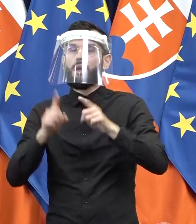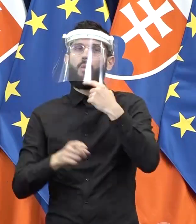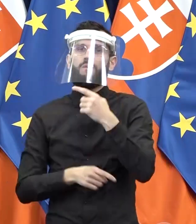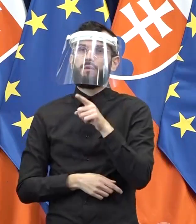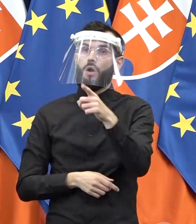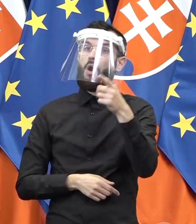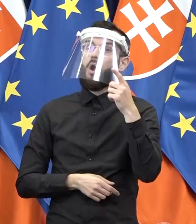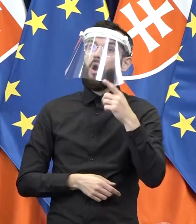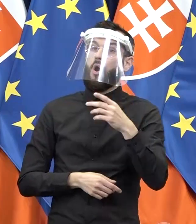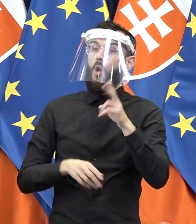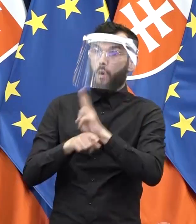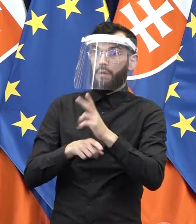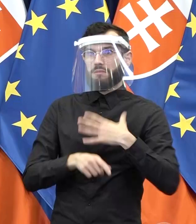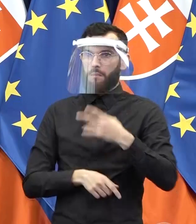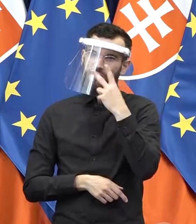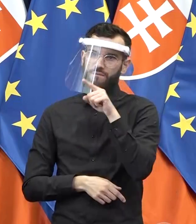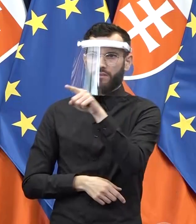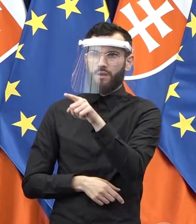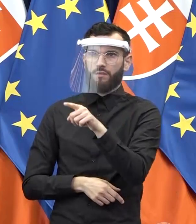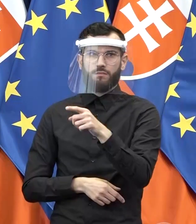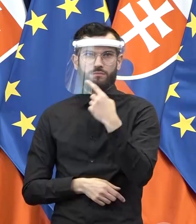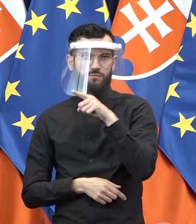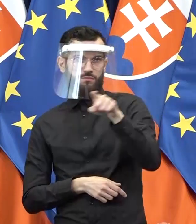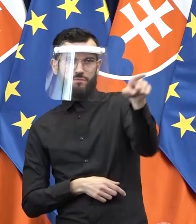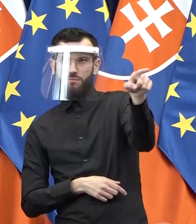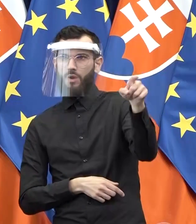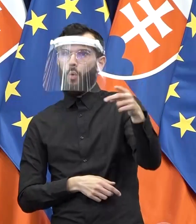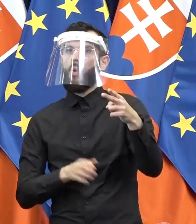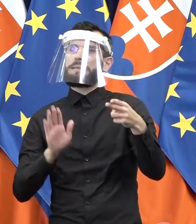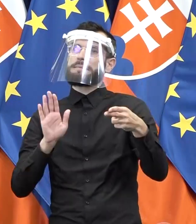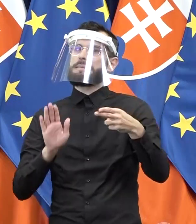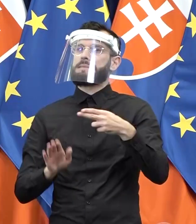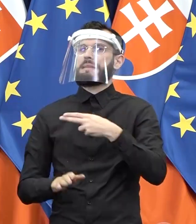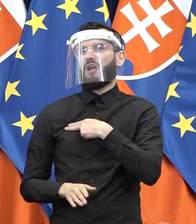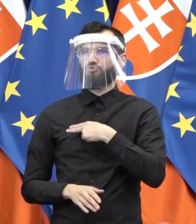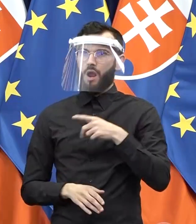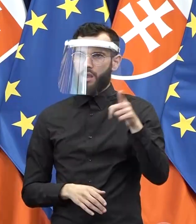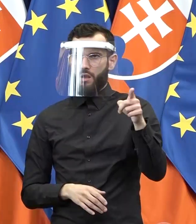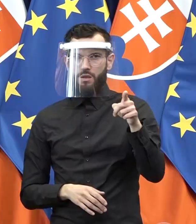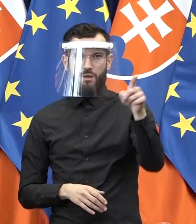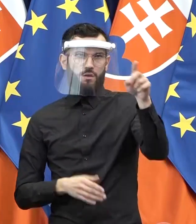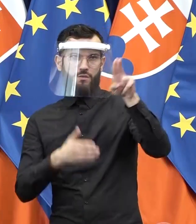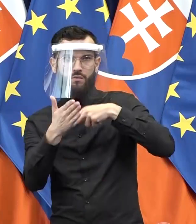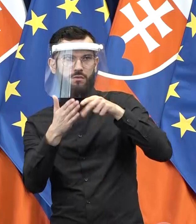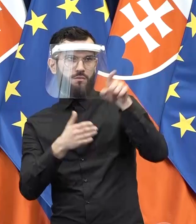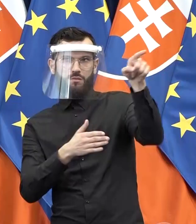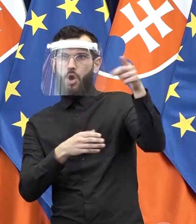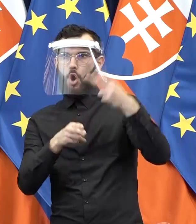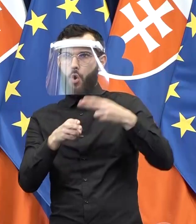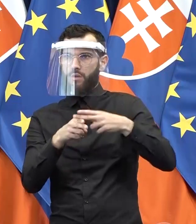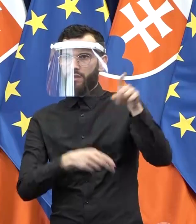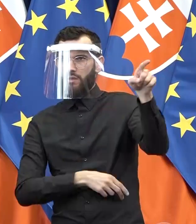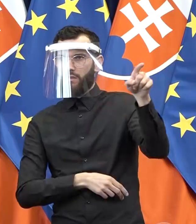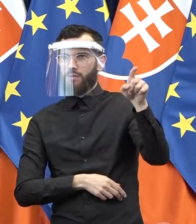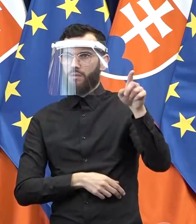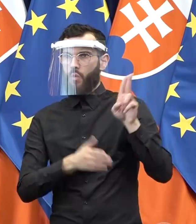takéto opatrenie privítal, teda, že tuto natreme nejakou inou farbou doma alebo byt toho človeka, ktorý bol